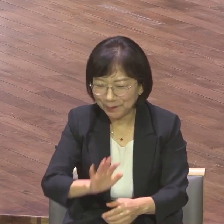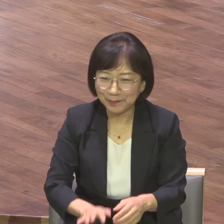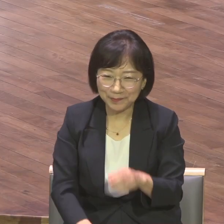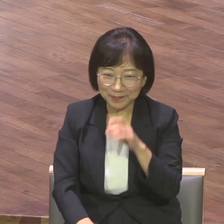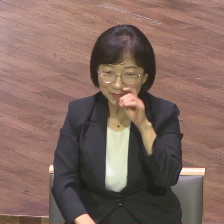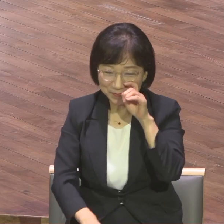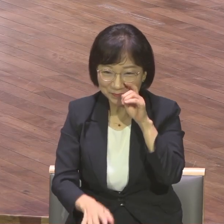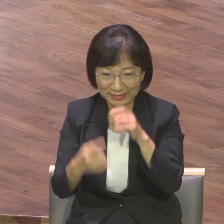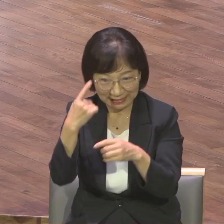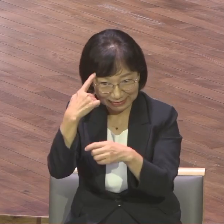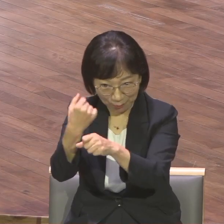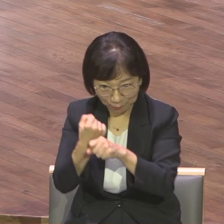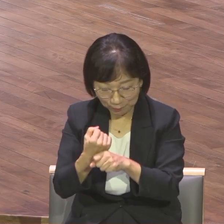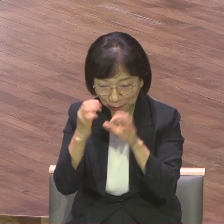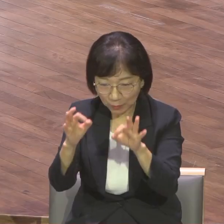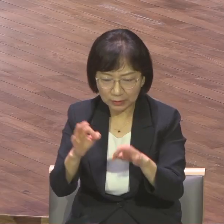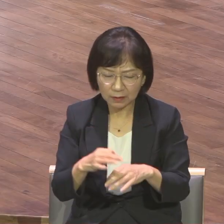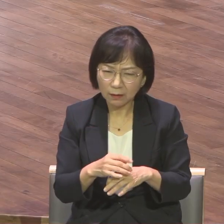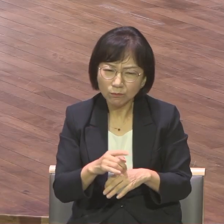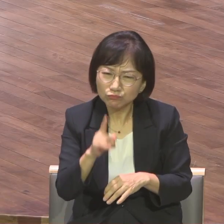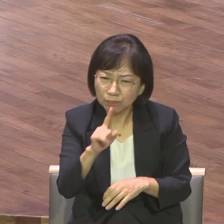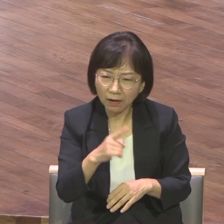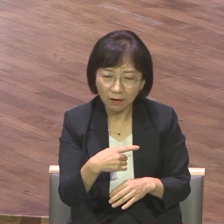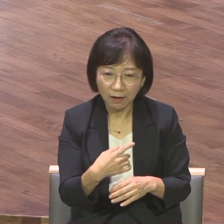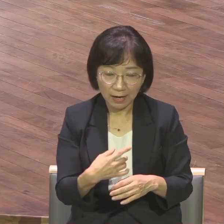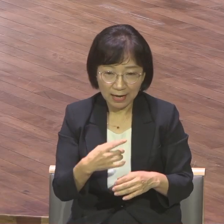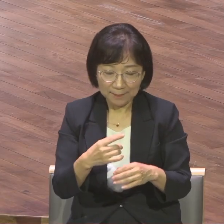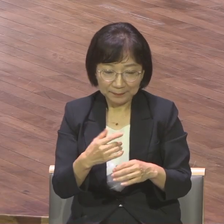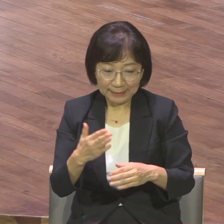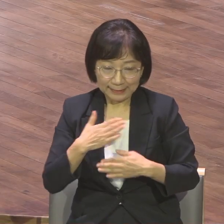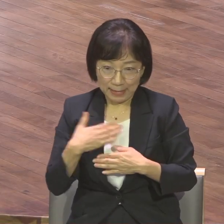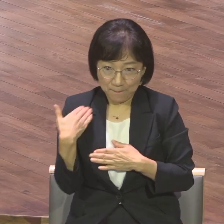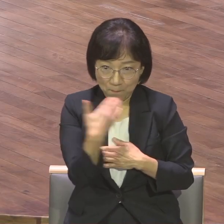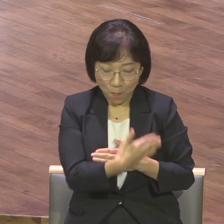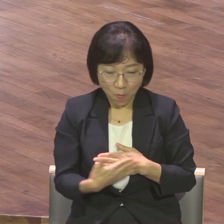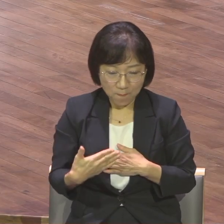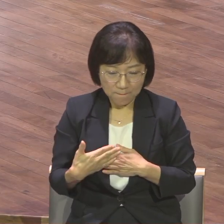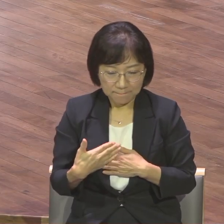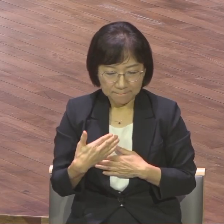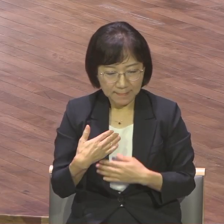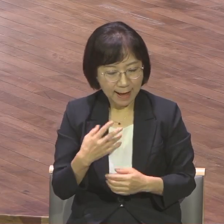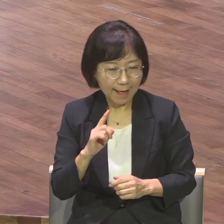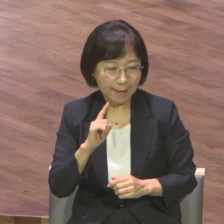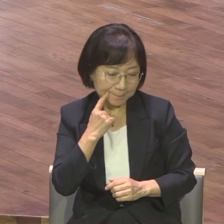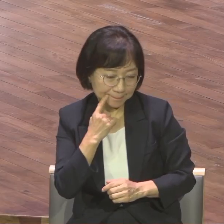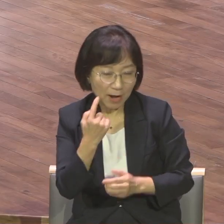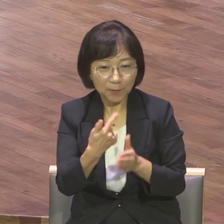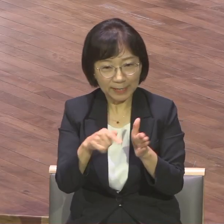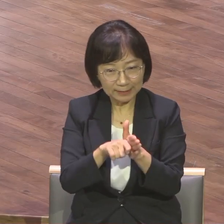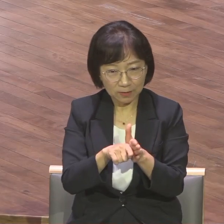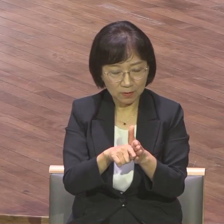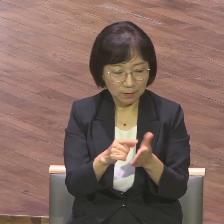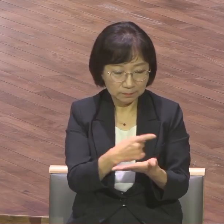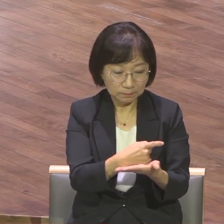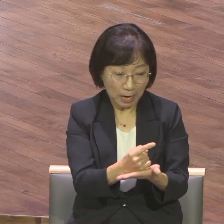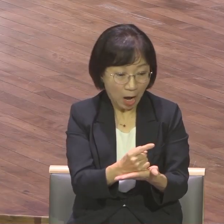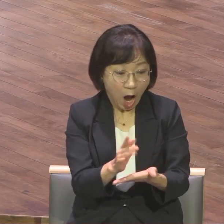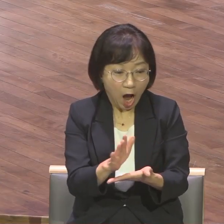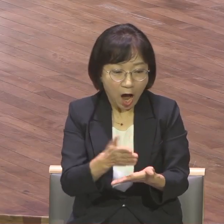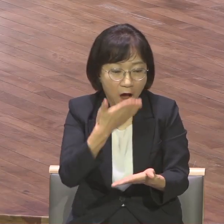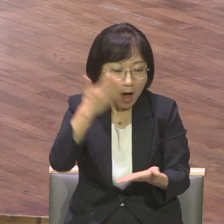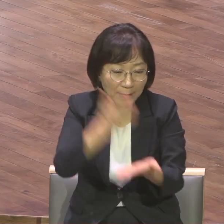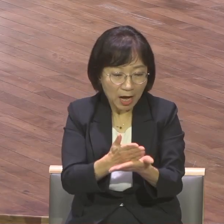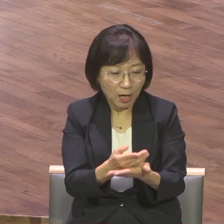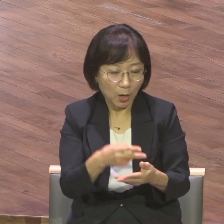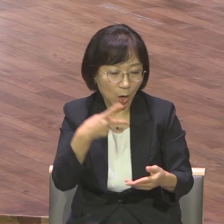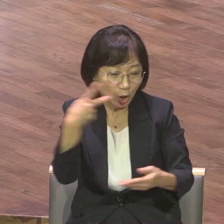연구 결과예요. 이게 무슨 말입니까? 그만큼 깨어서 자기 관리를 하고 있다는 거지.